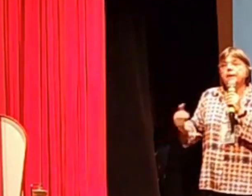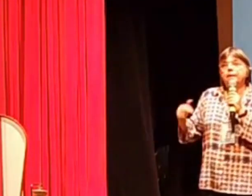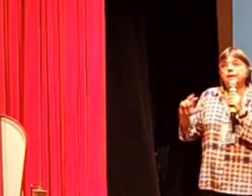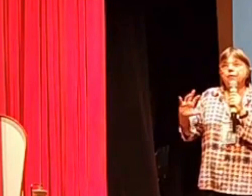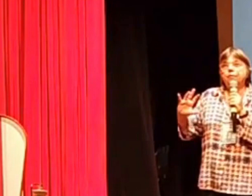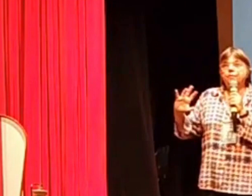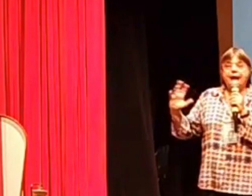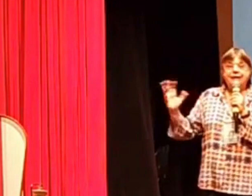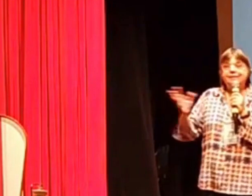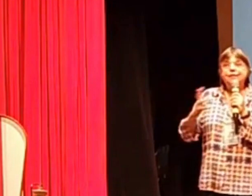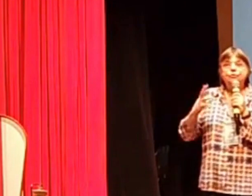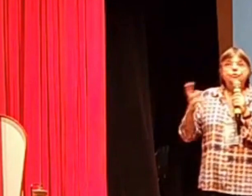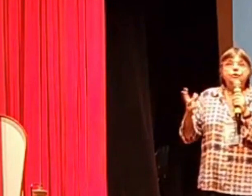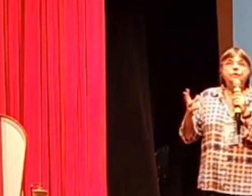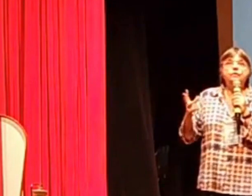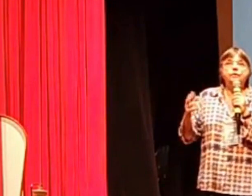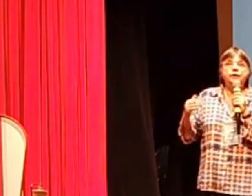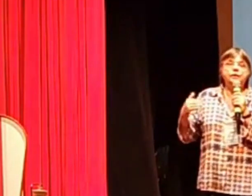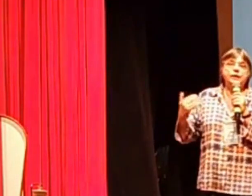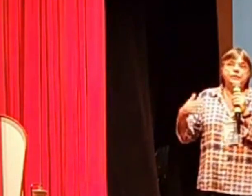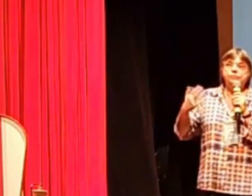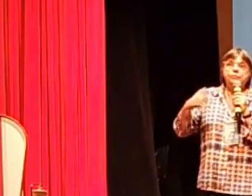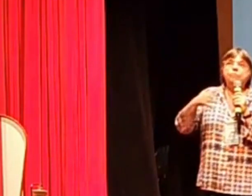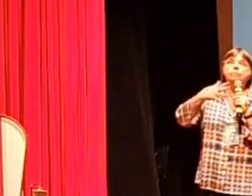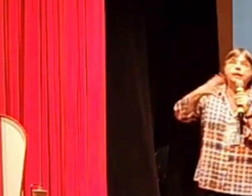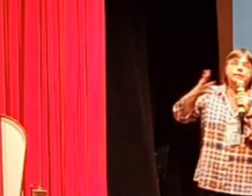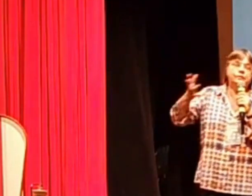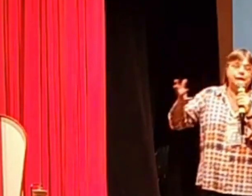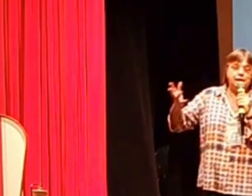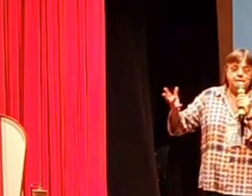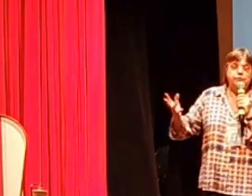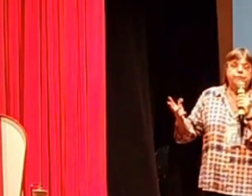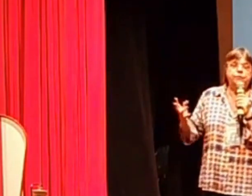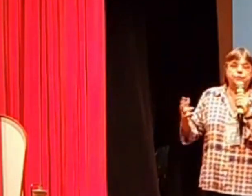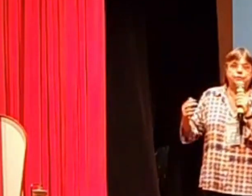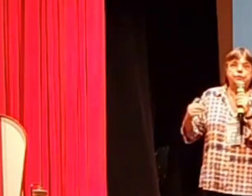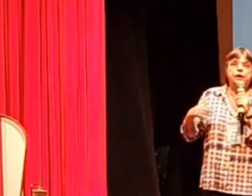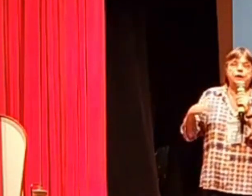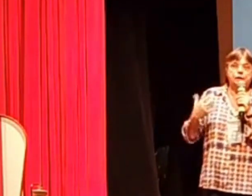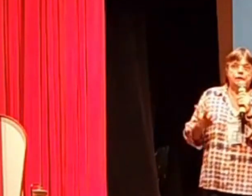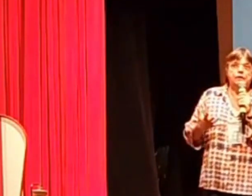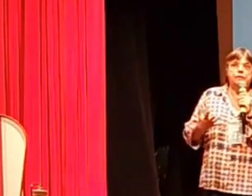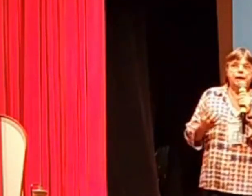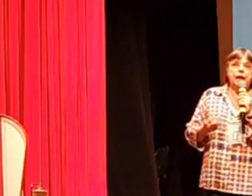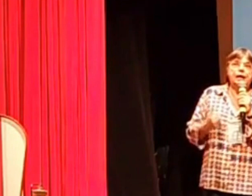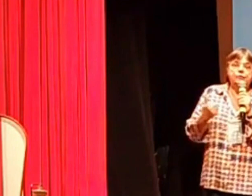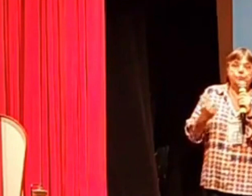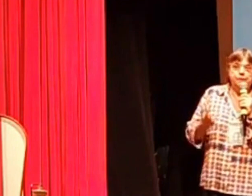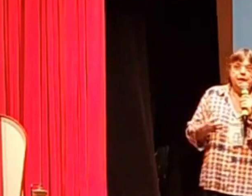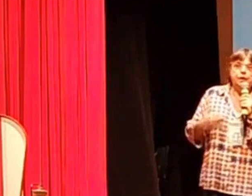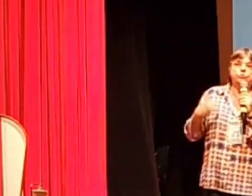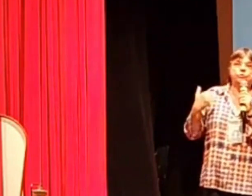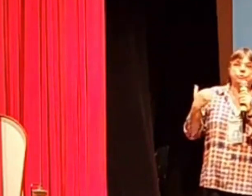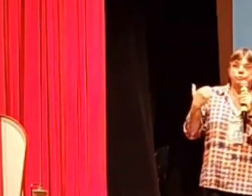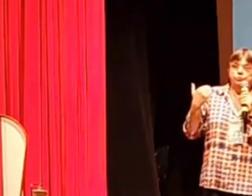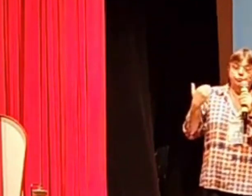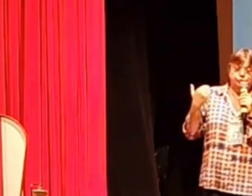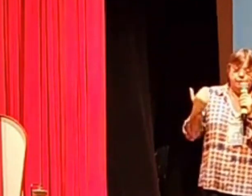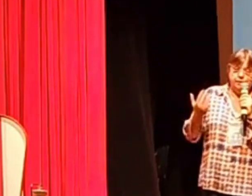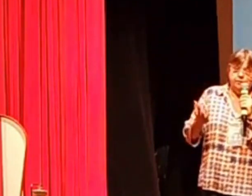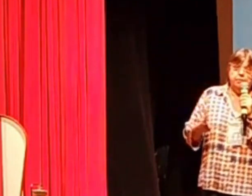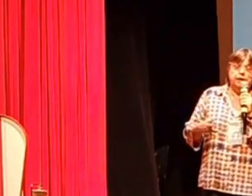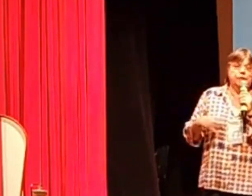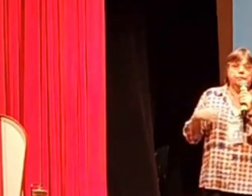Muito. Então, a cirurgia em si tem uma série de fatores que, né, além do medo,